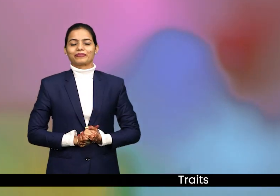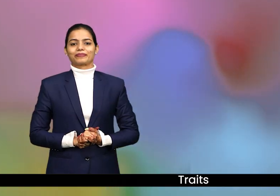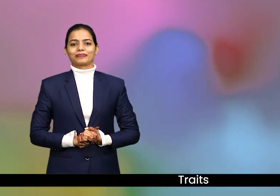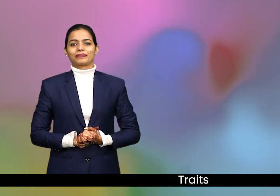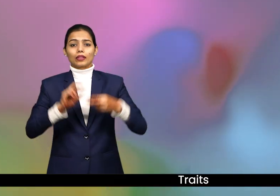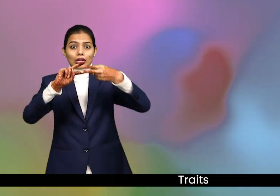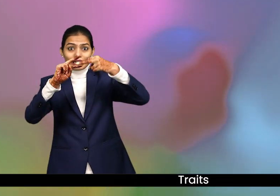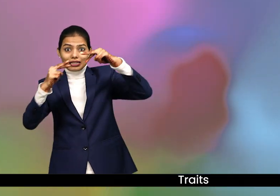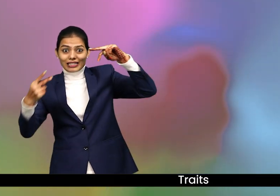பண்புகள்,